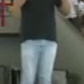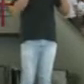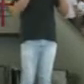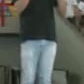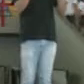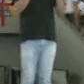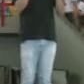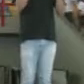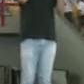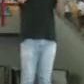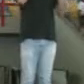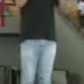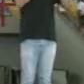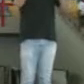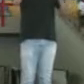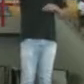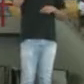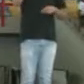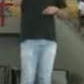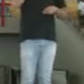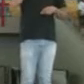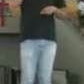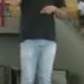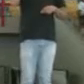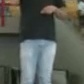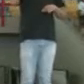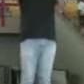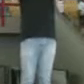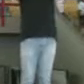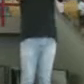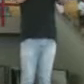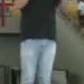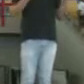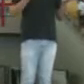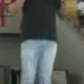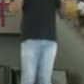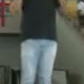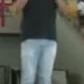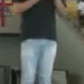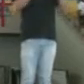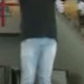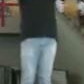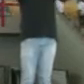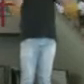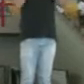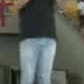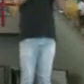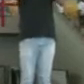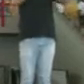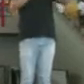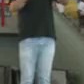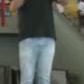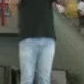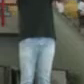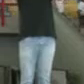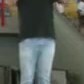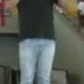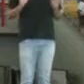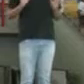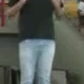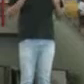óbvio. O assunto X tem sido um assunto muito discutido. Todo tema que vai ser colocado no Enem tem sido um assunto muito